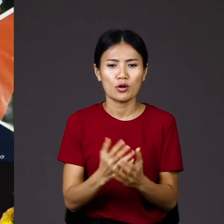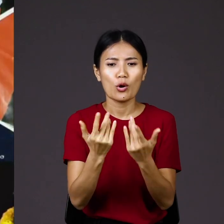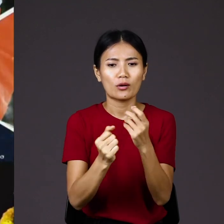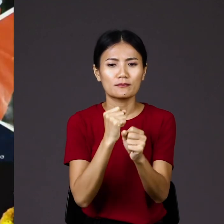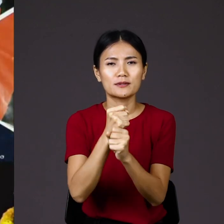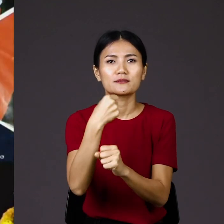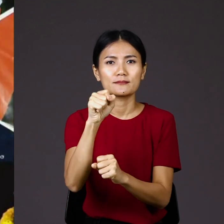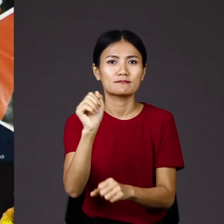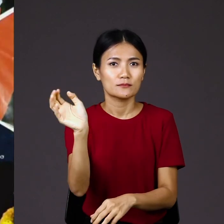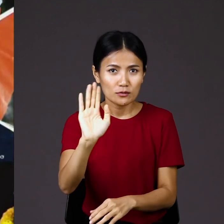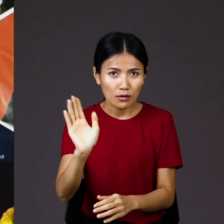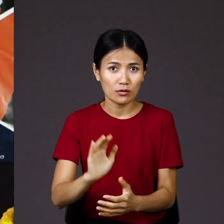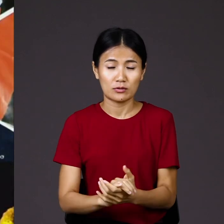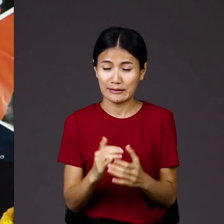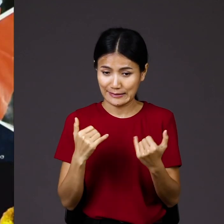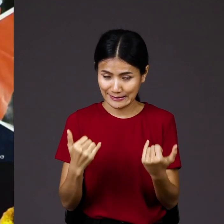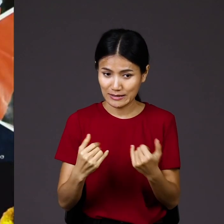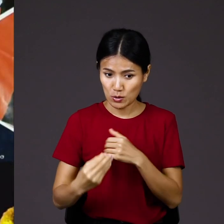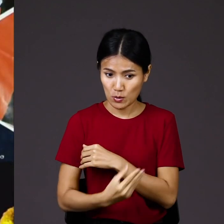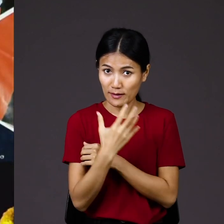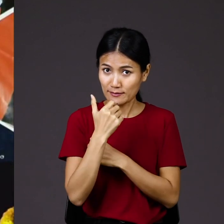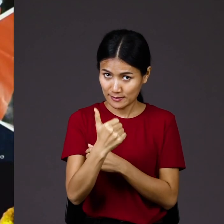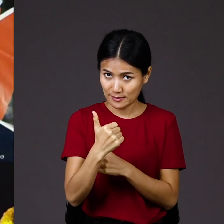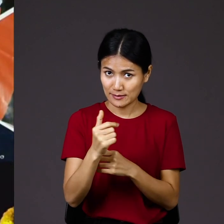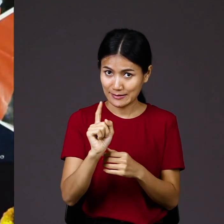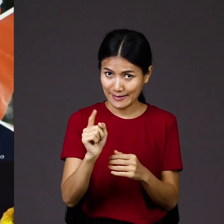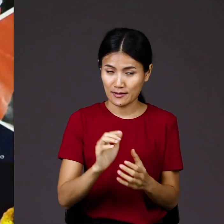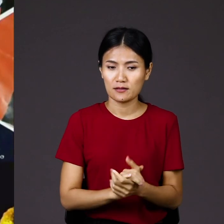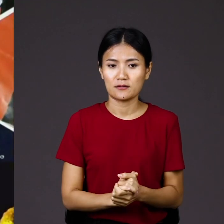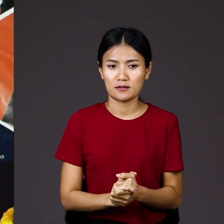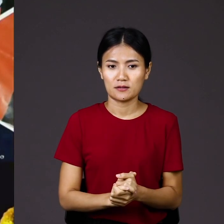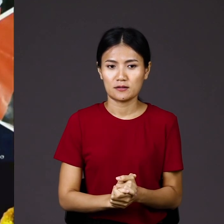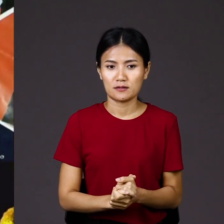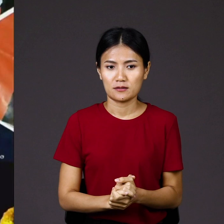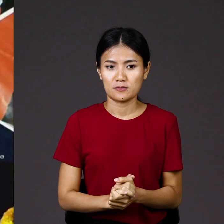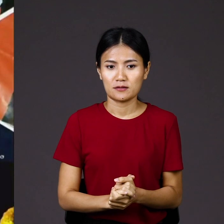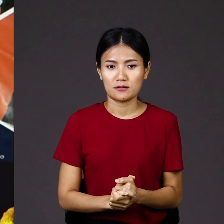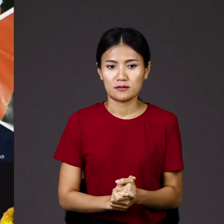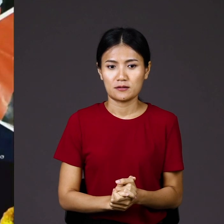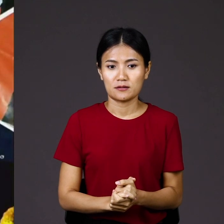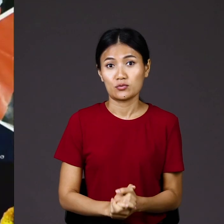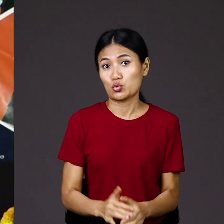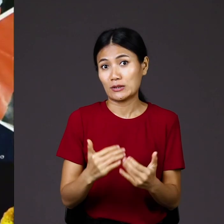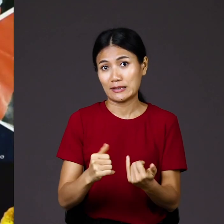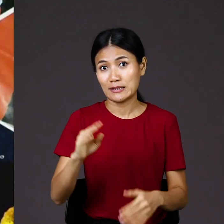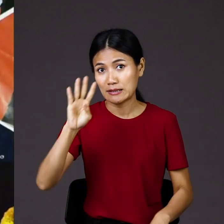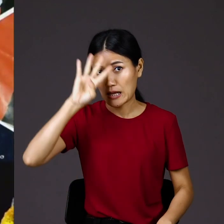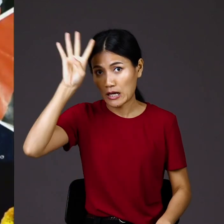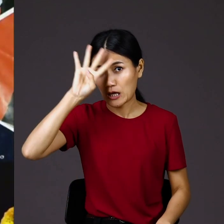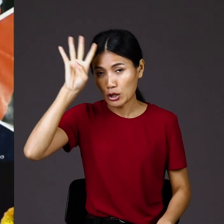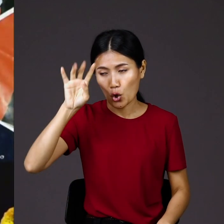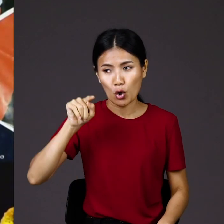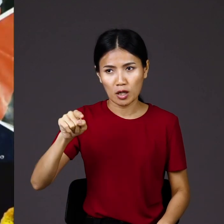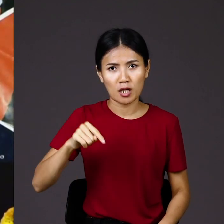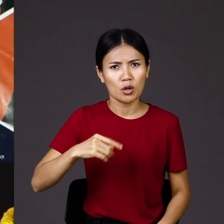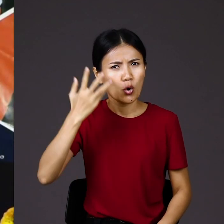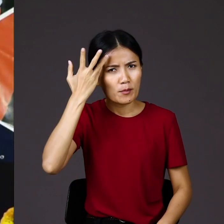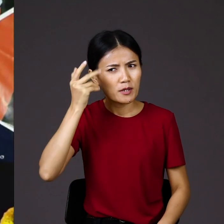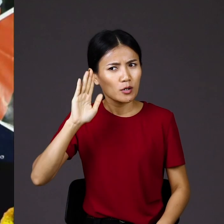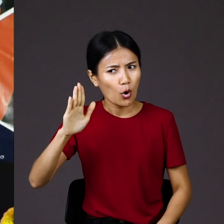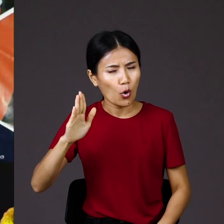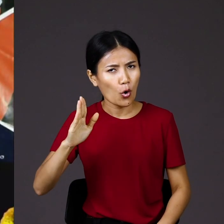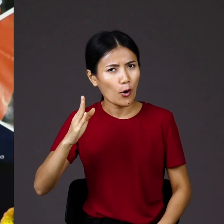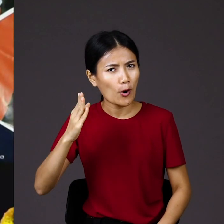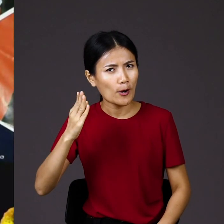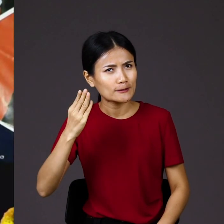ไม่ต้องรอถึง10ปีครั้งนี้เป็นโอกาสแล้วที่พี่น้องจะมีโอกาสได้ใช้มันสมองของธ